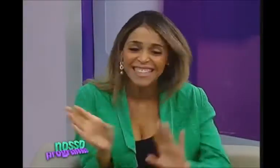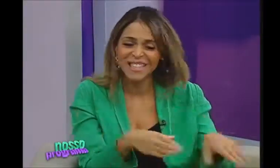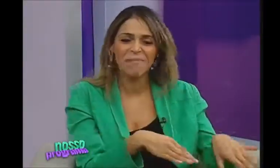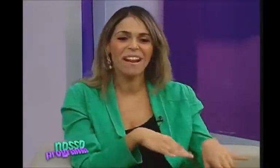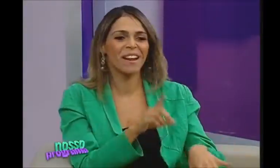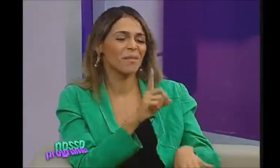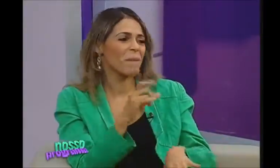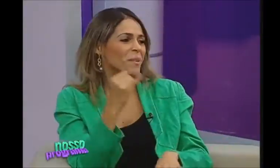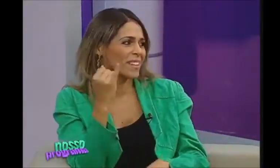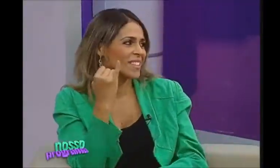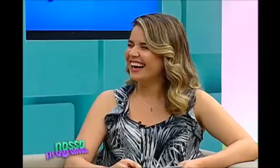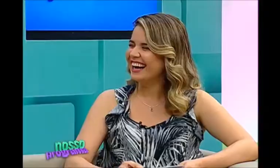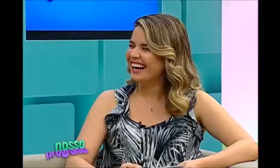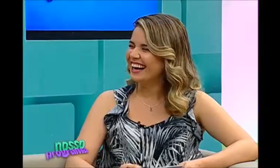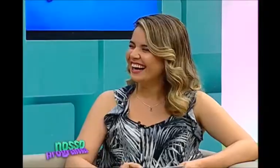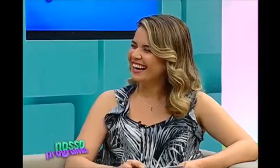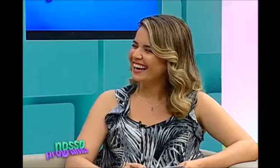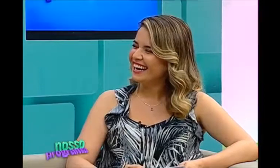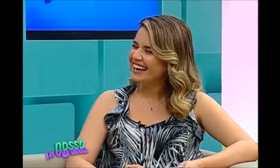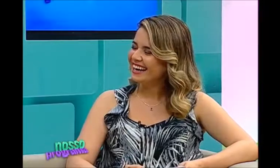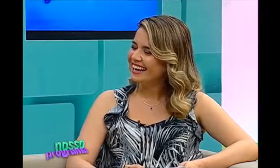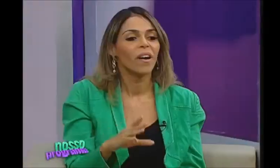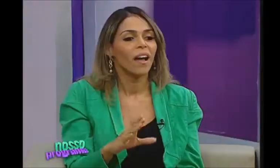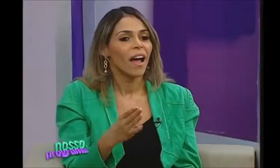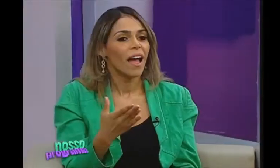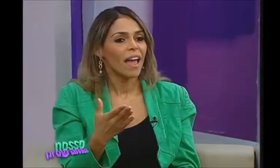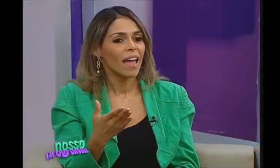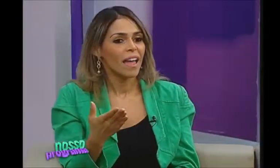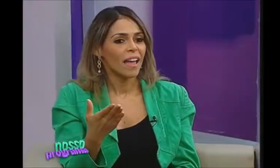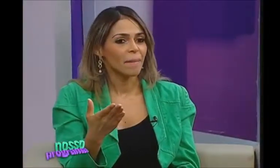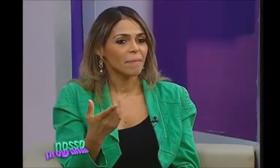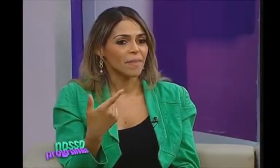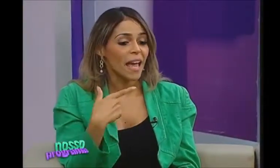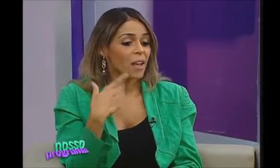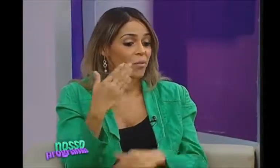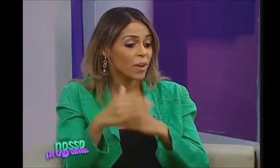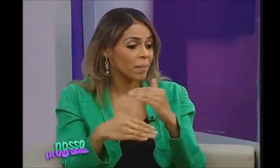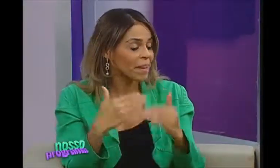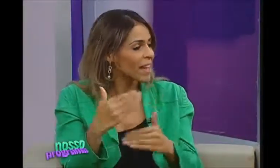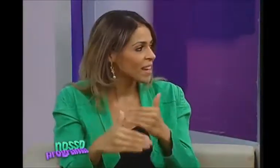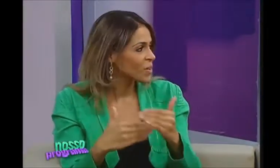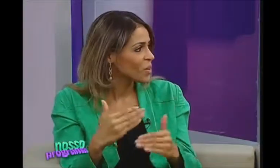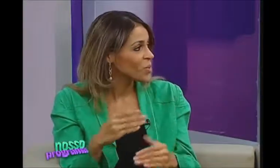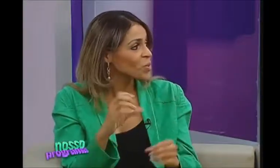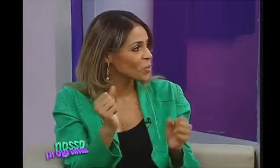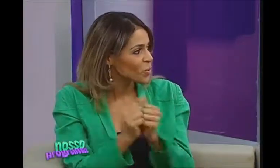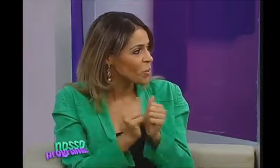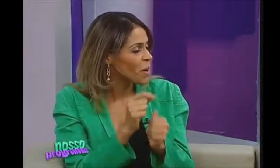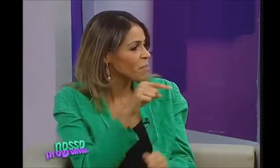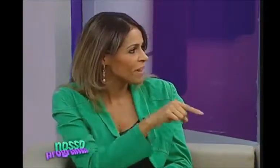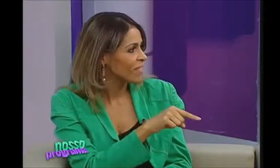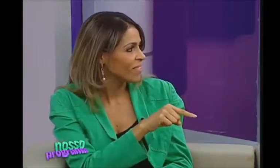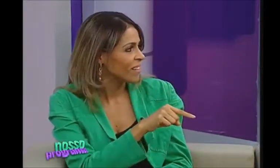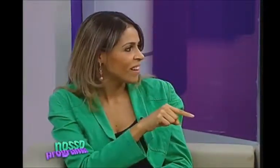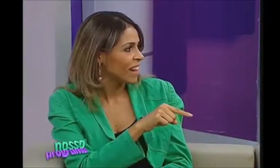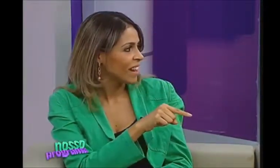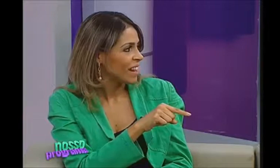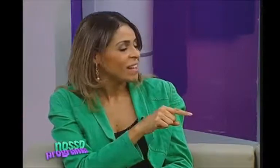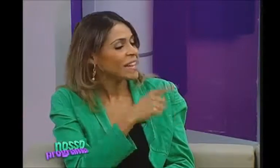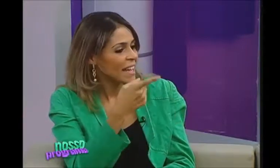Deixa pra lá, não é importante lembrar isso. Então, e aí eu fui aprendendo junto com o meu irmão, né? E